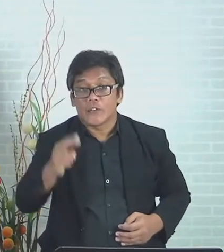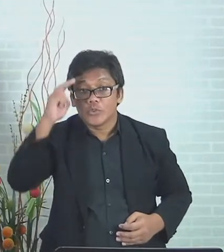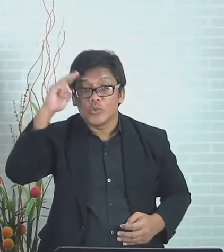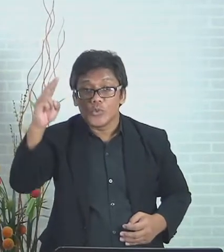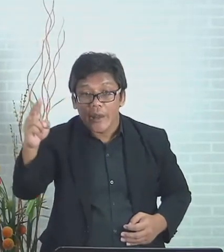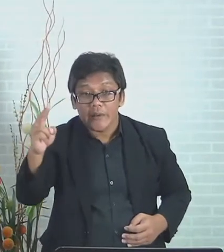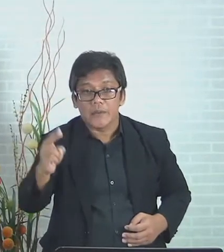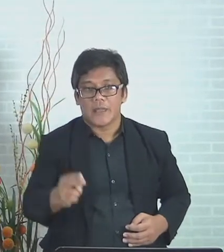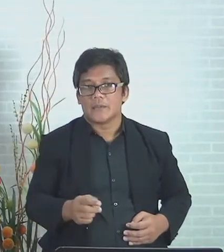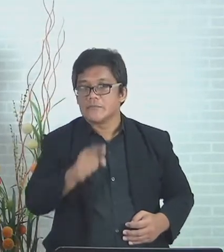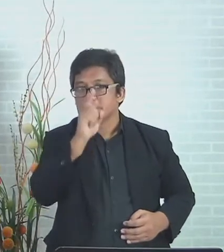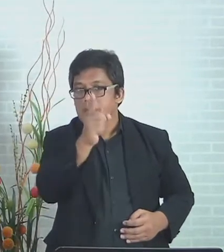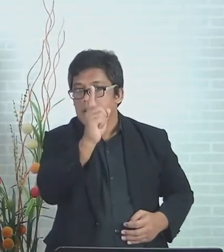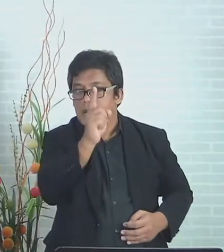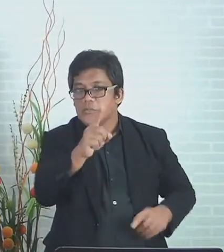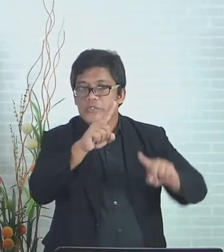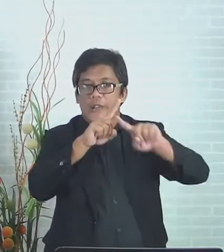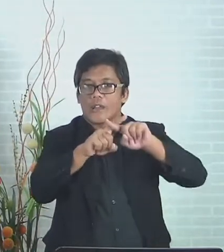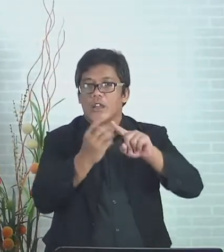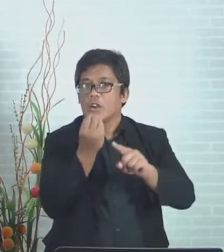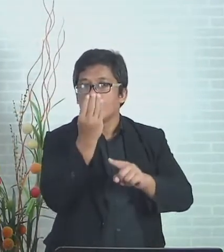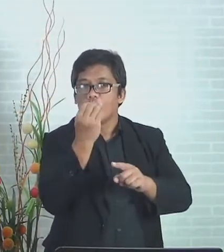namaNya dengan sembarangan